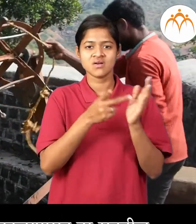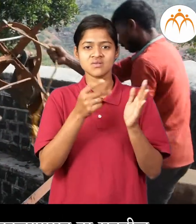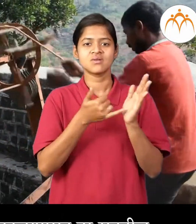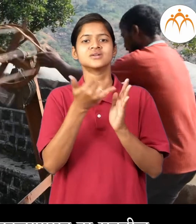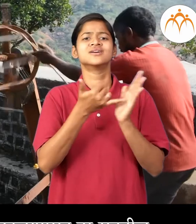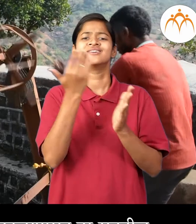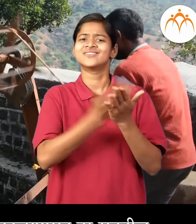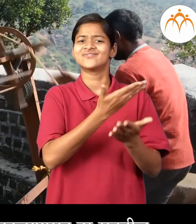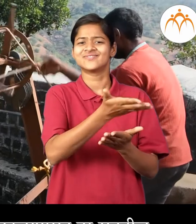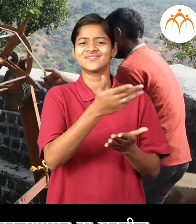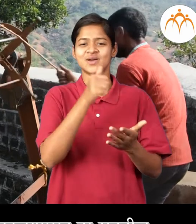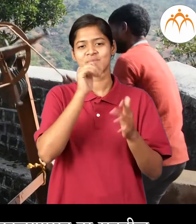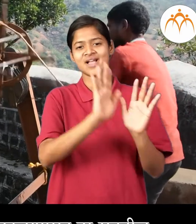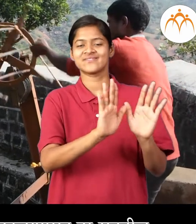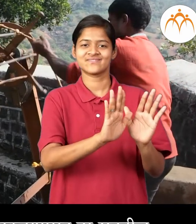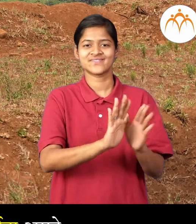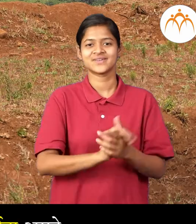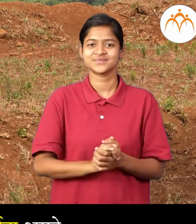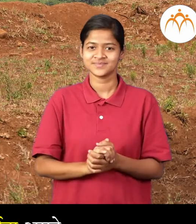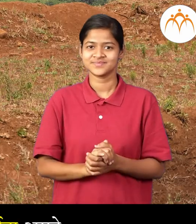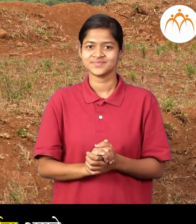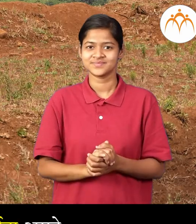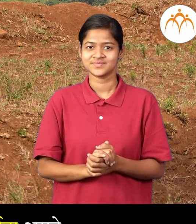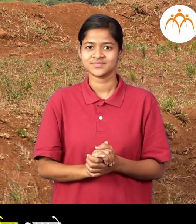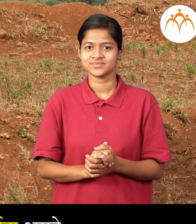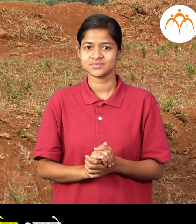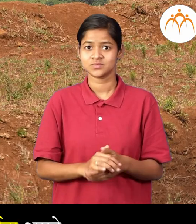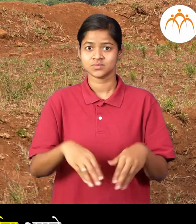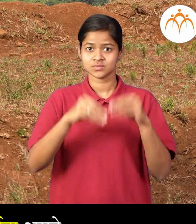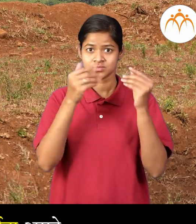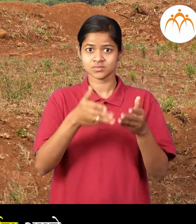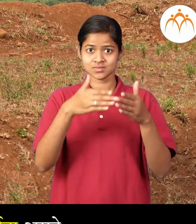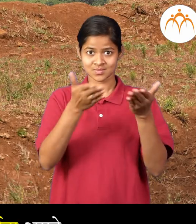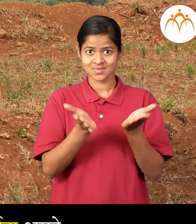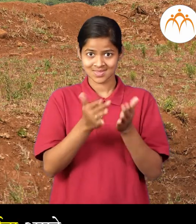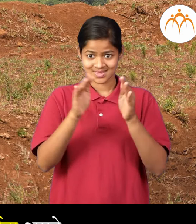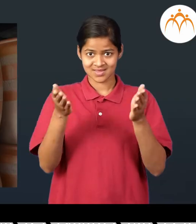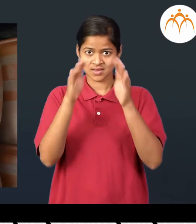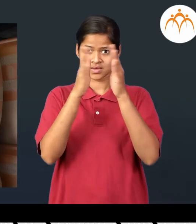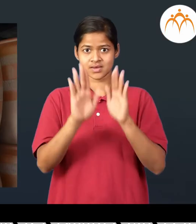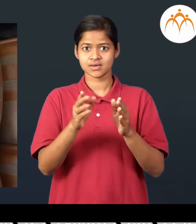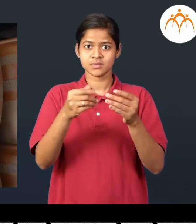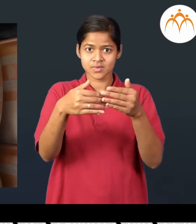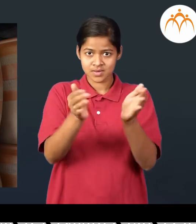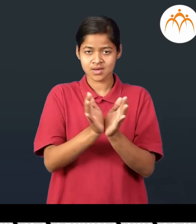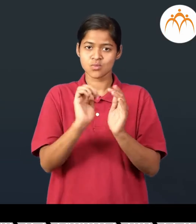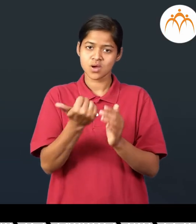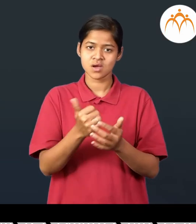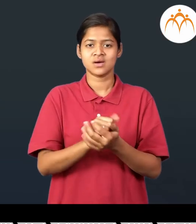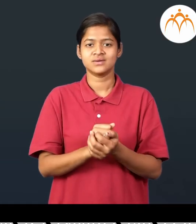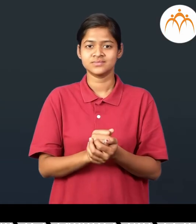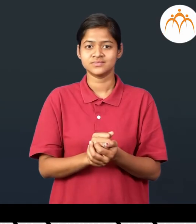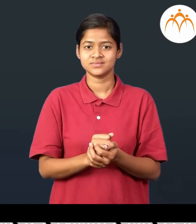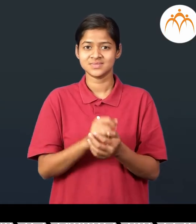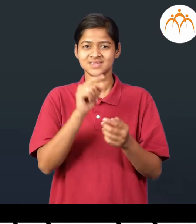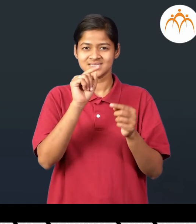गावत दुषकाला पासुन दूर रहतील। ब, मुरुदेला आकार यता असते। मातीची भांडी, मातीची